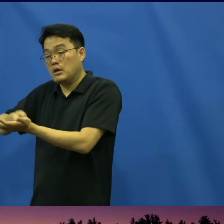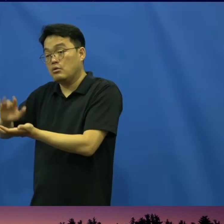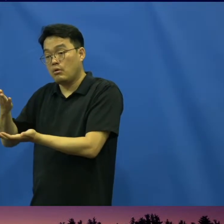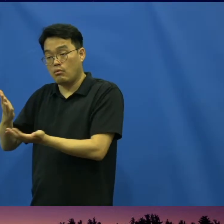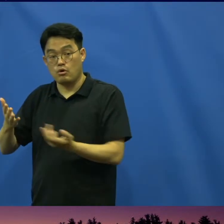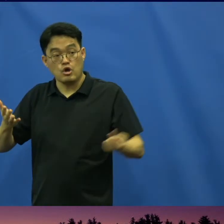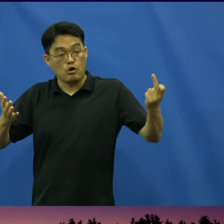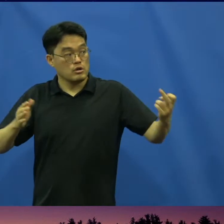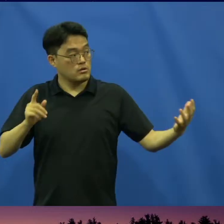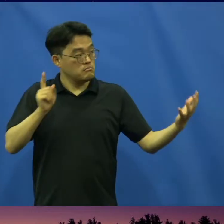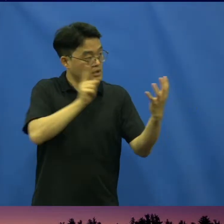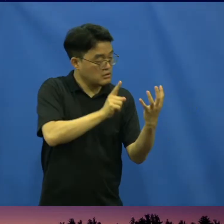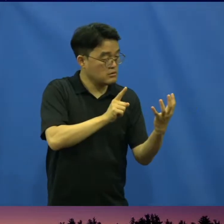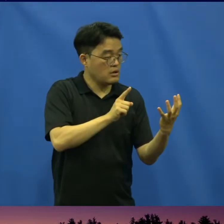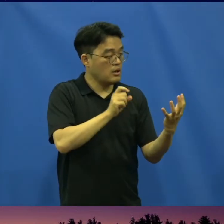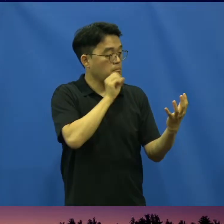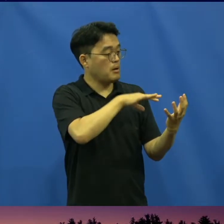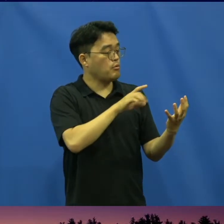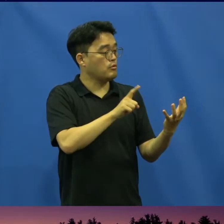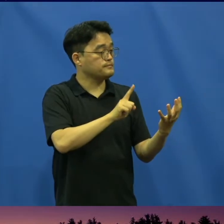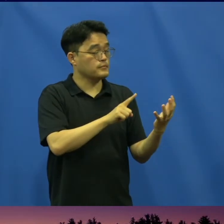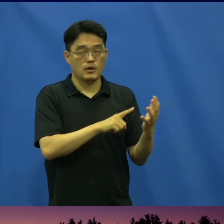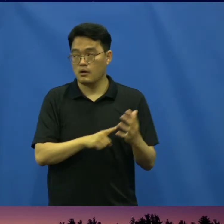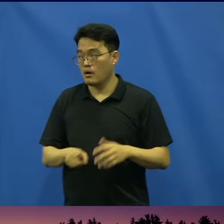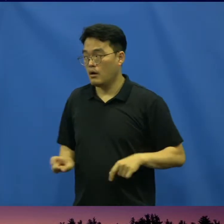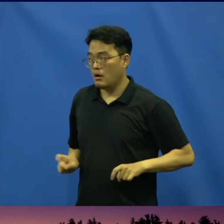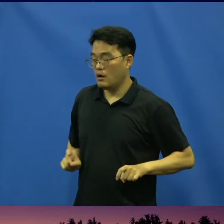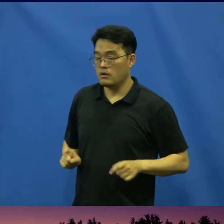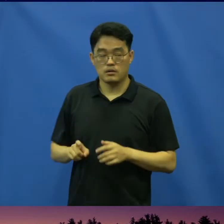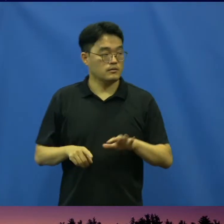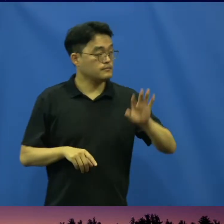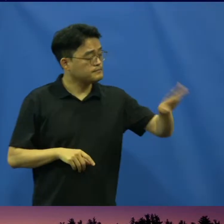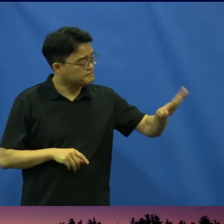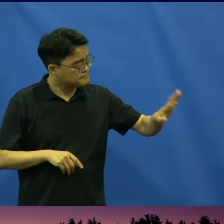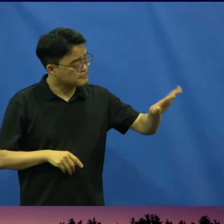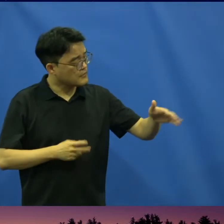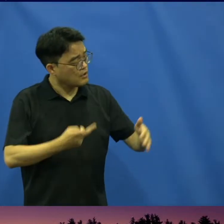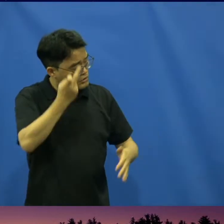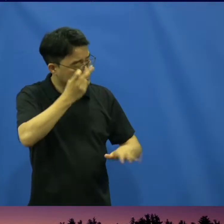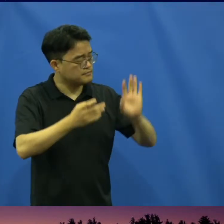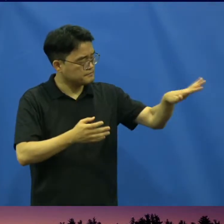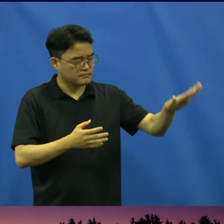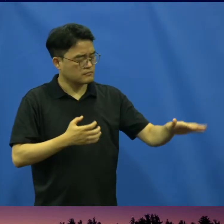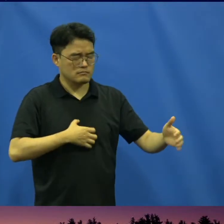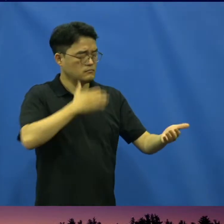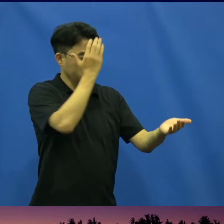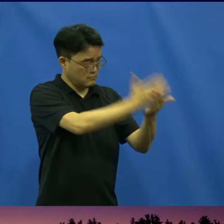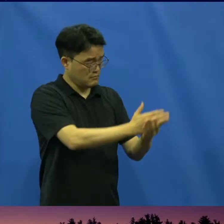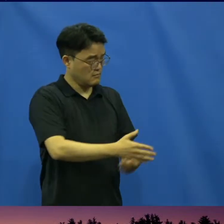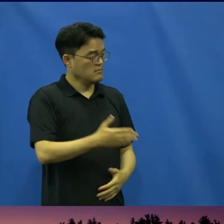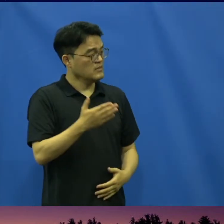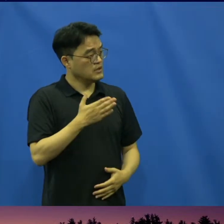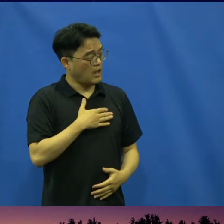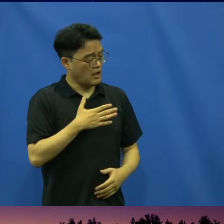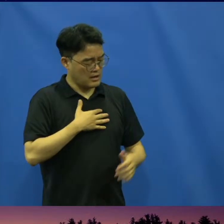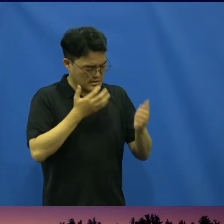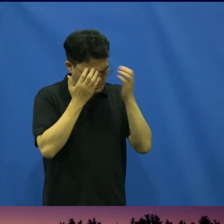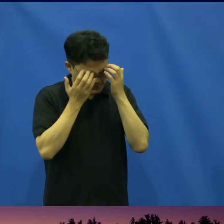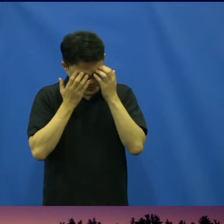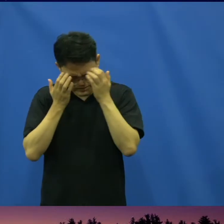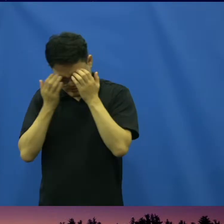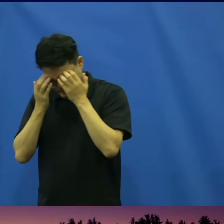하나님이 놀라운 일을 이루신 것을 딱 깨뚫고 있는 이게 통찰력, 인생의 통찰력. 그러니까 가볍지 않아.